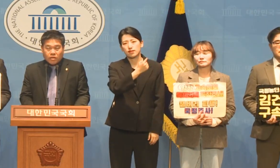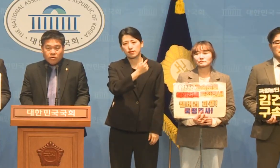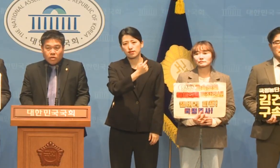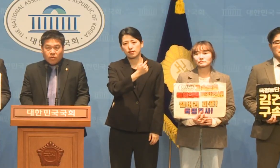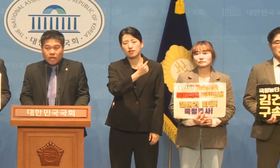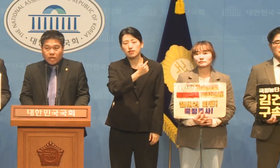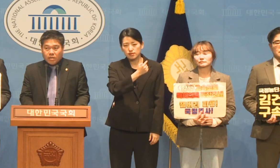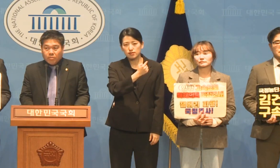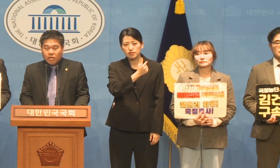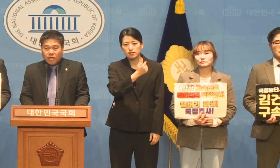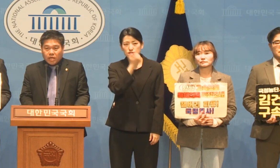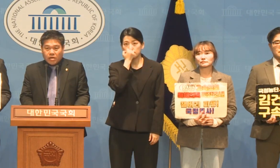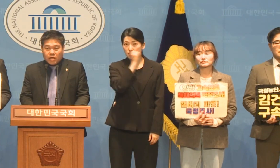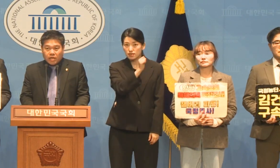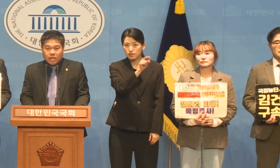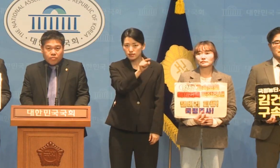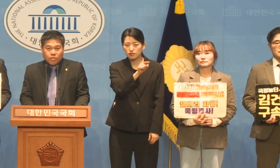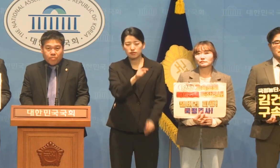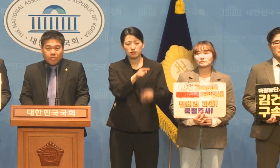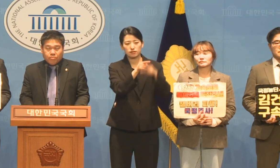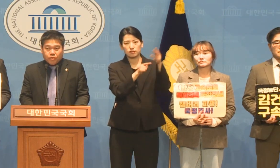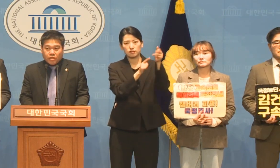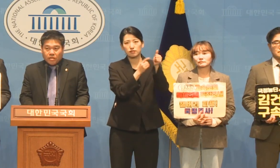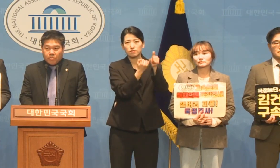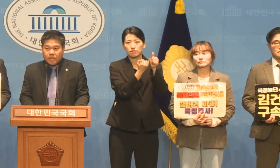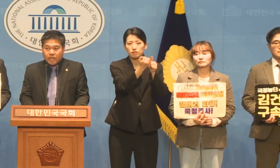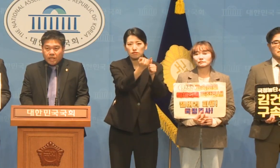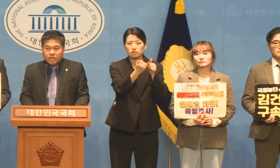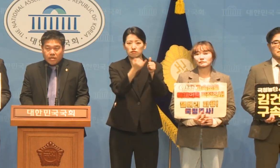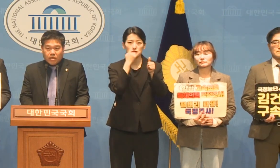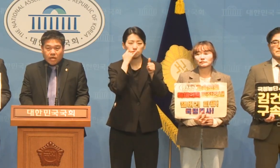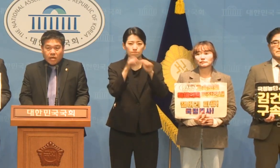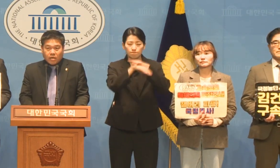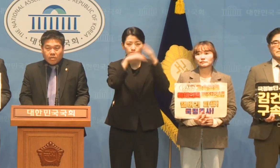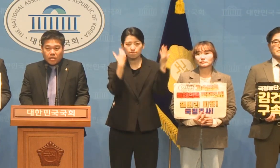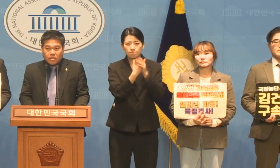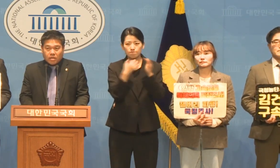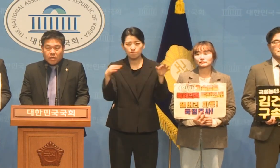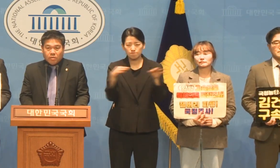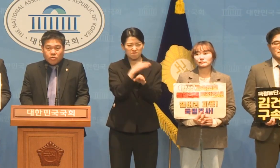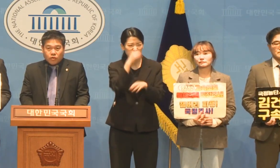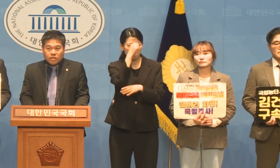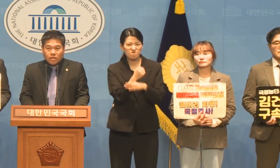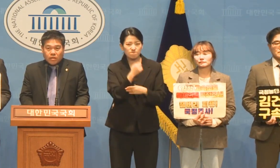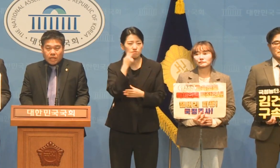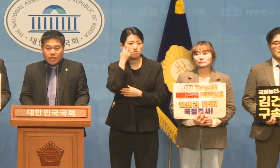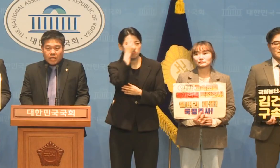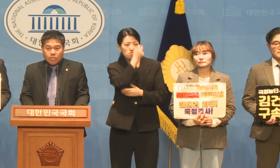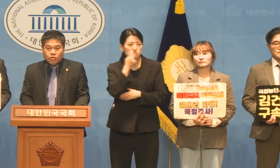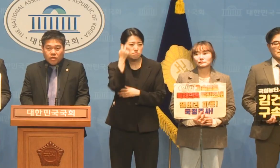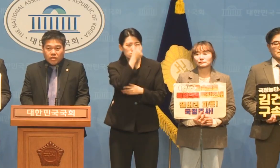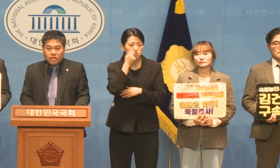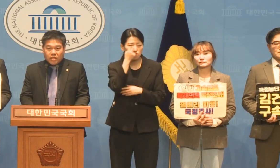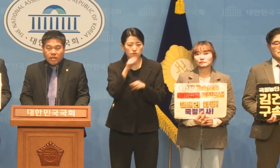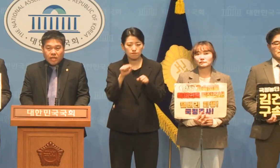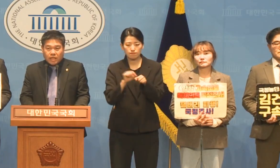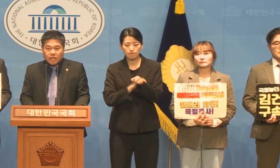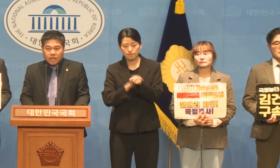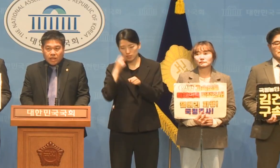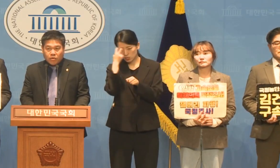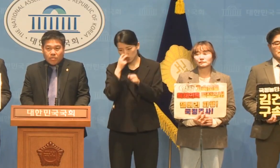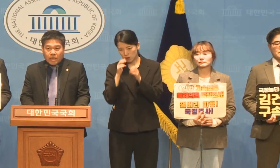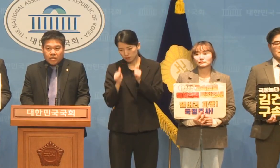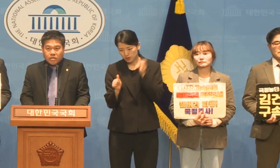윤석열 정권과 김건희 일가의 불법, 부정, 비리에 대해서 김건희 특검을 통해서 하나하나 모든 것이